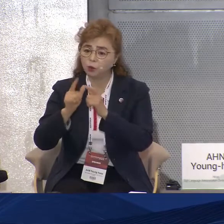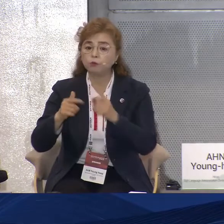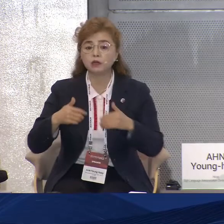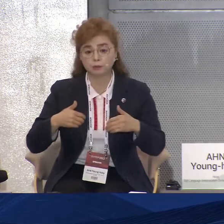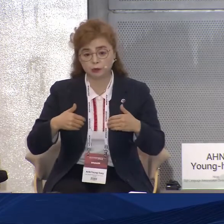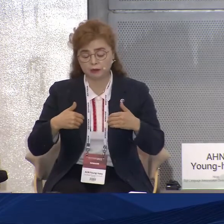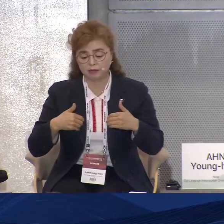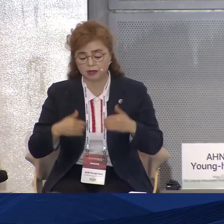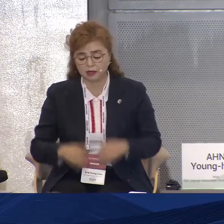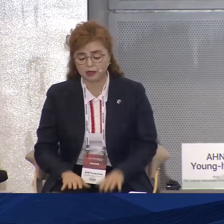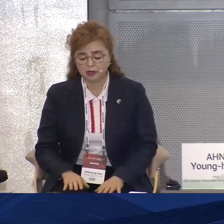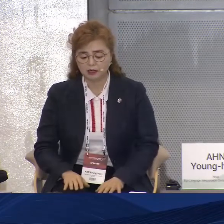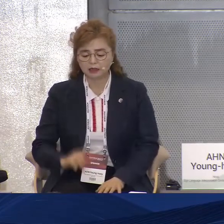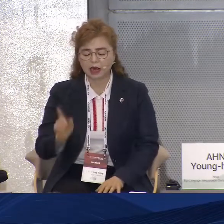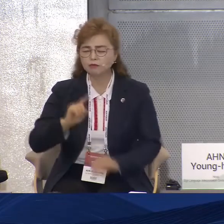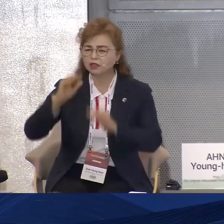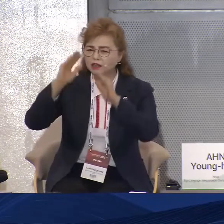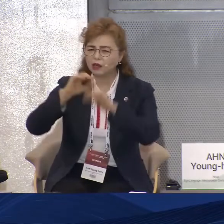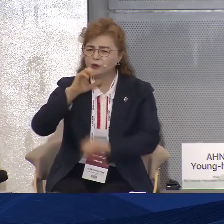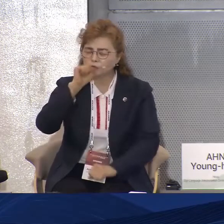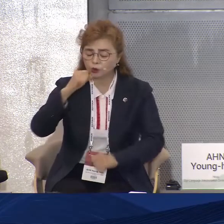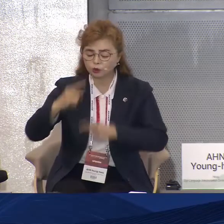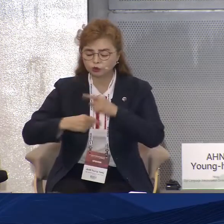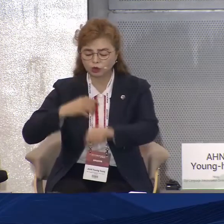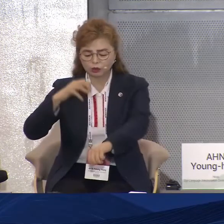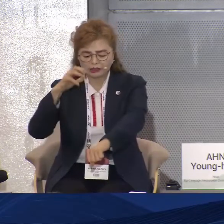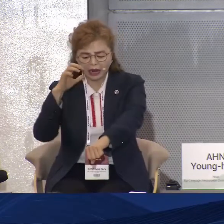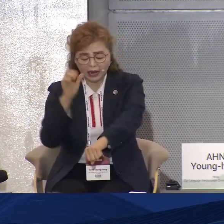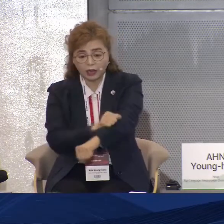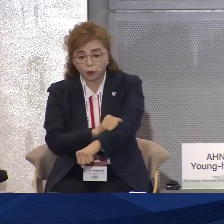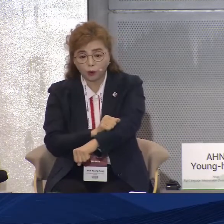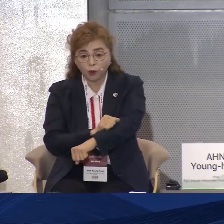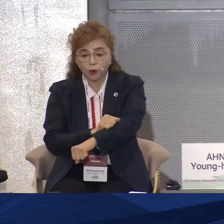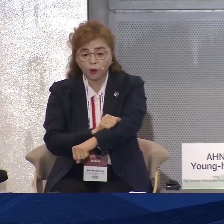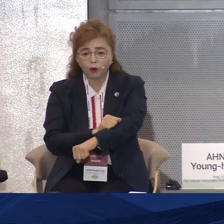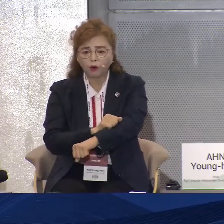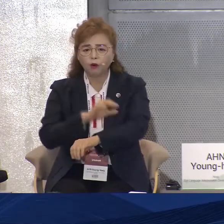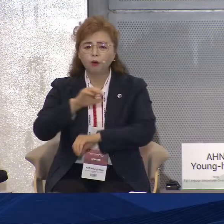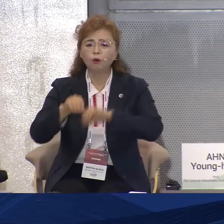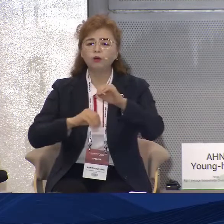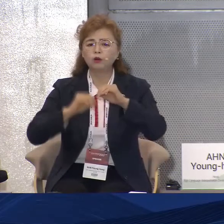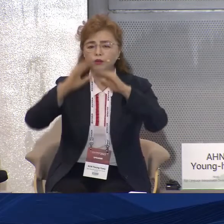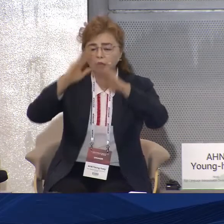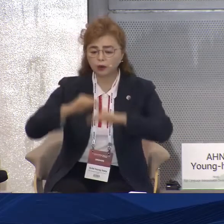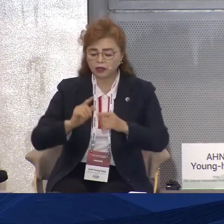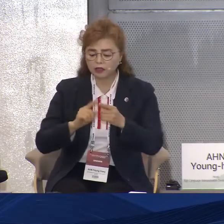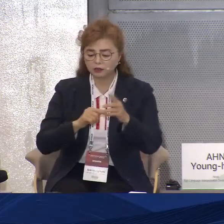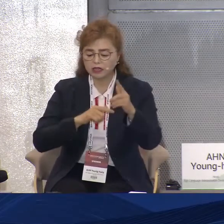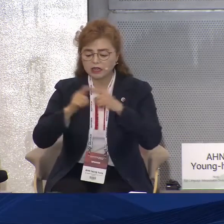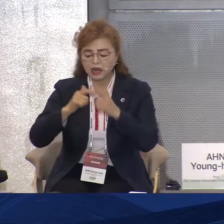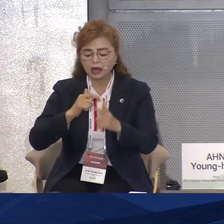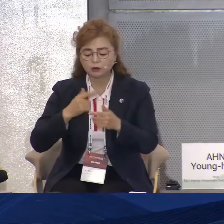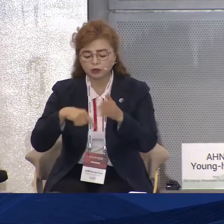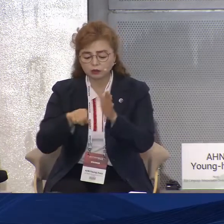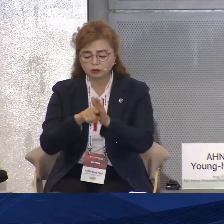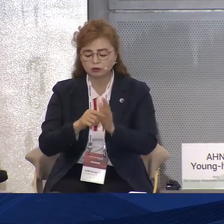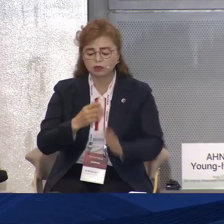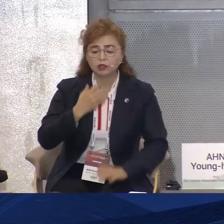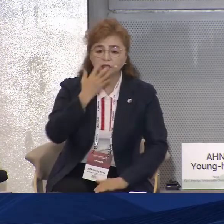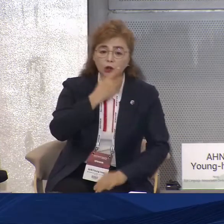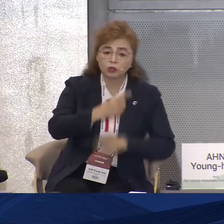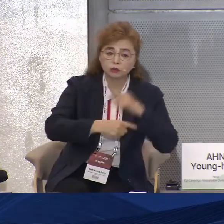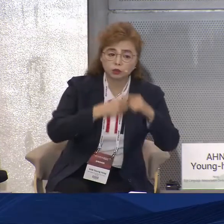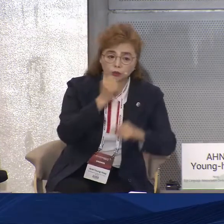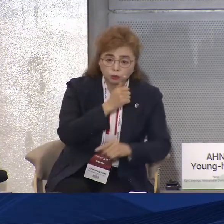다시 한번 고민이 필요합니다. 그래서 아무리 내용이 좋고 수어를 잘해도 오히려 내용에 대해서는 이해하기